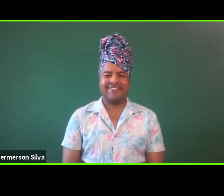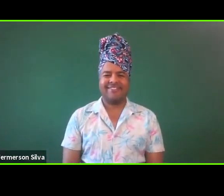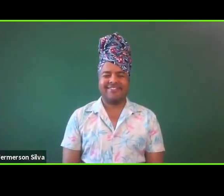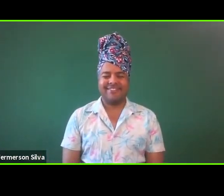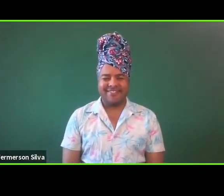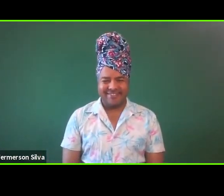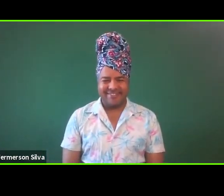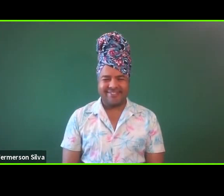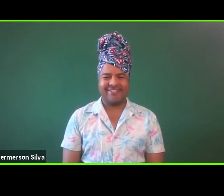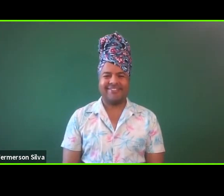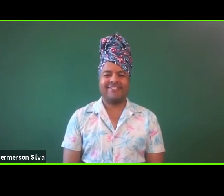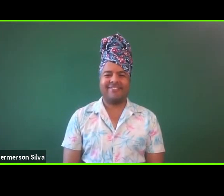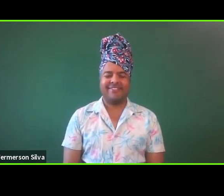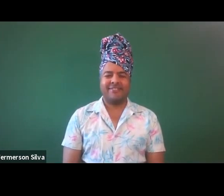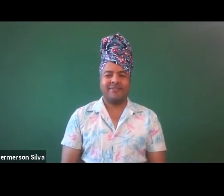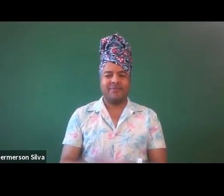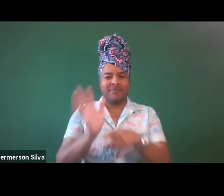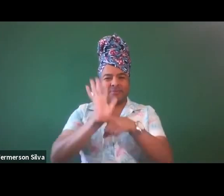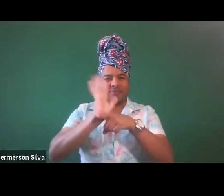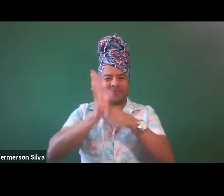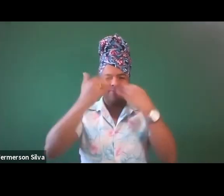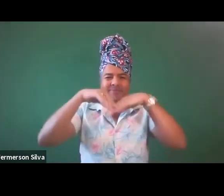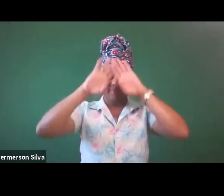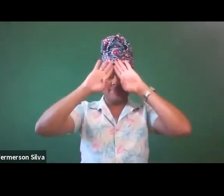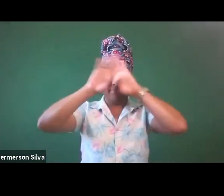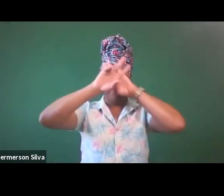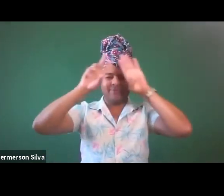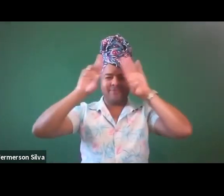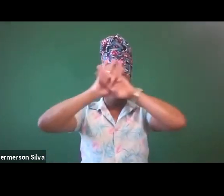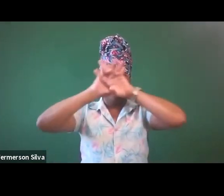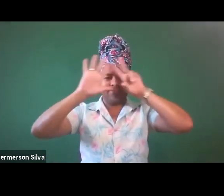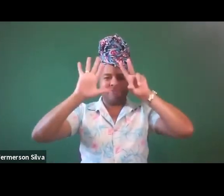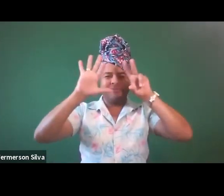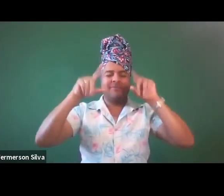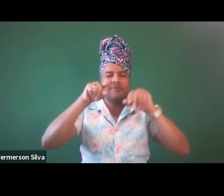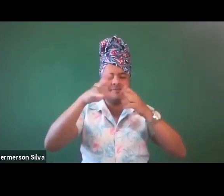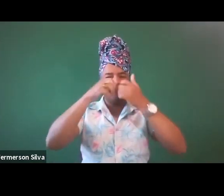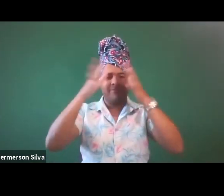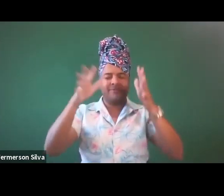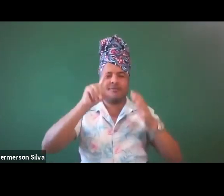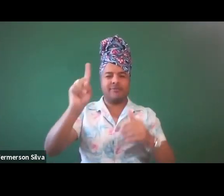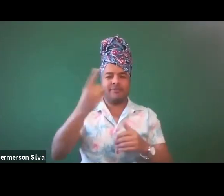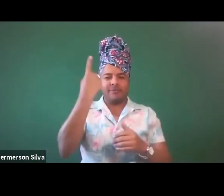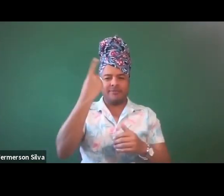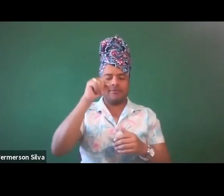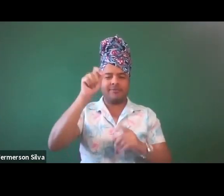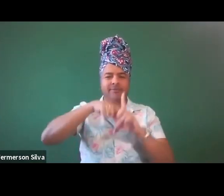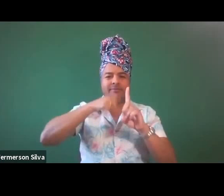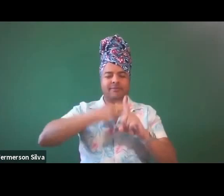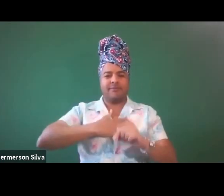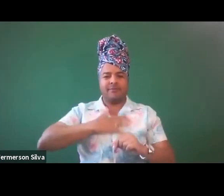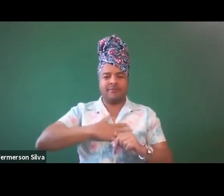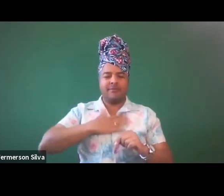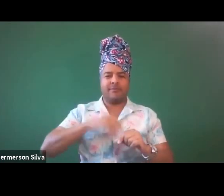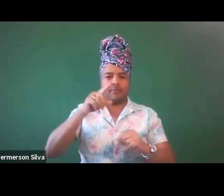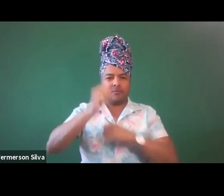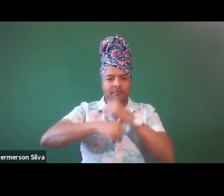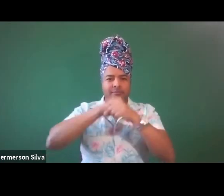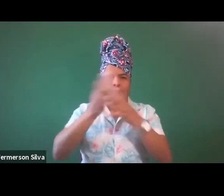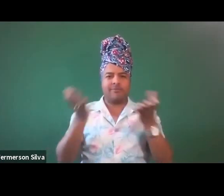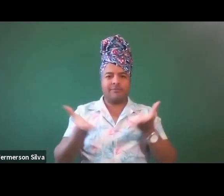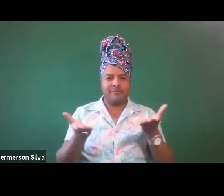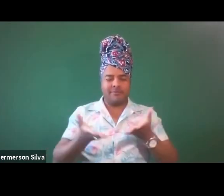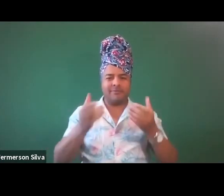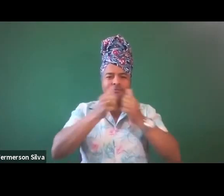Muito obrigada. O filme Oriki foi lançado dia 1º de agosto deste ano e está disponível no canal